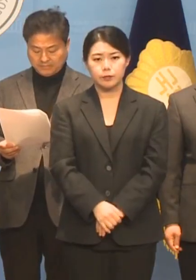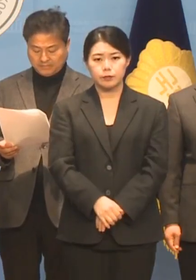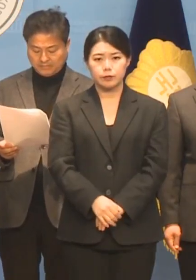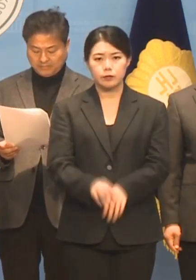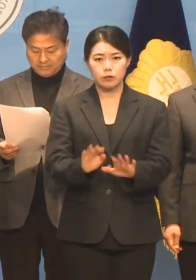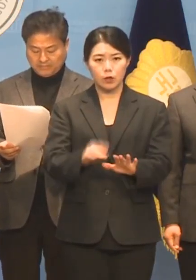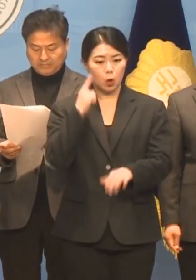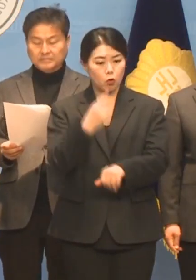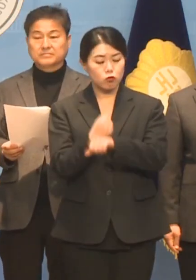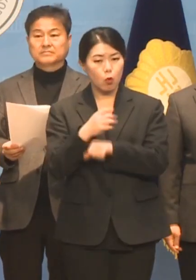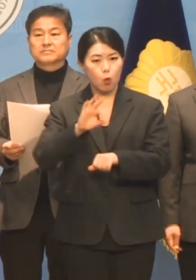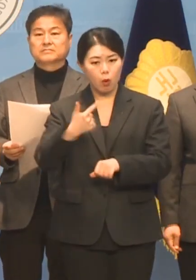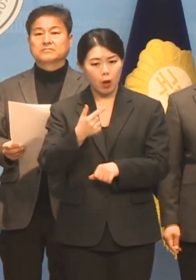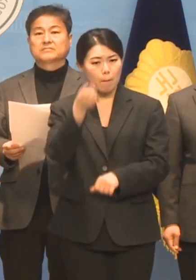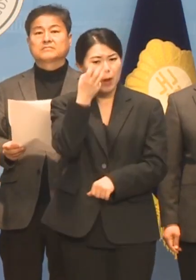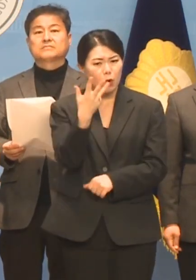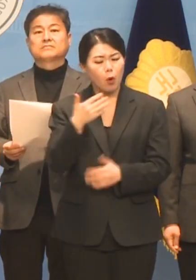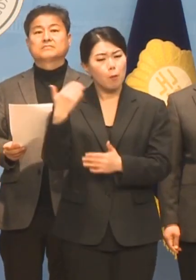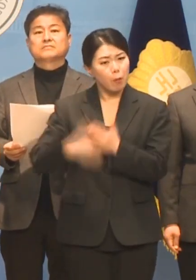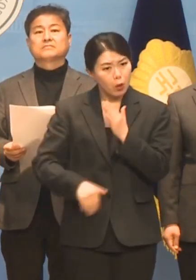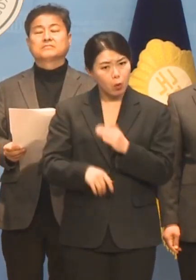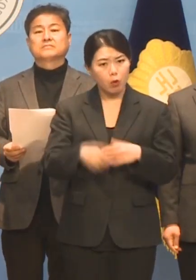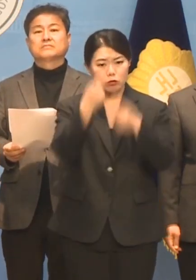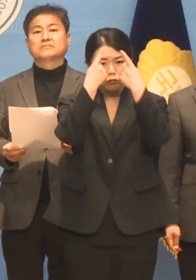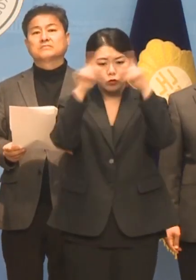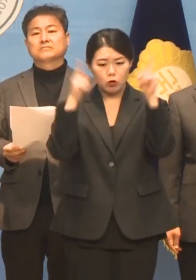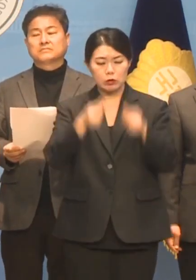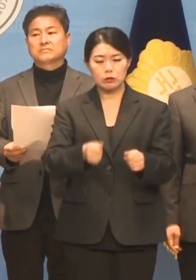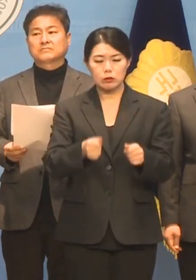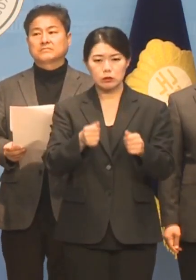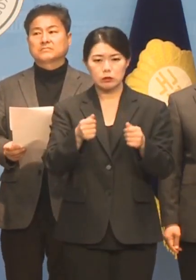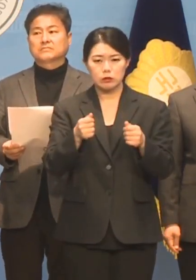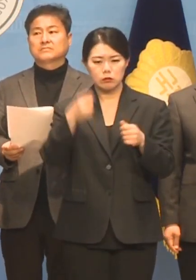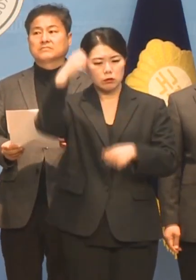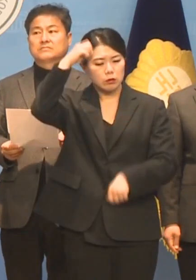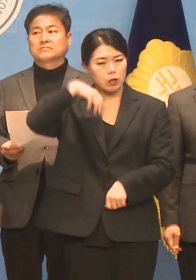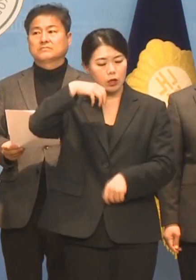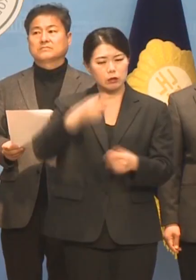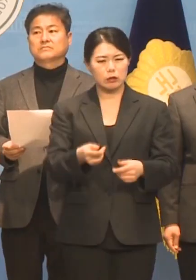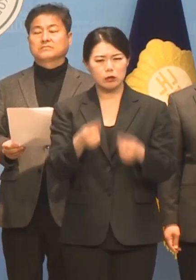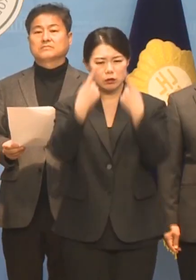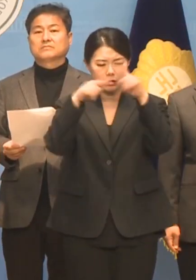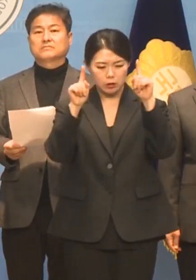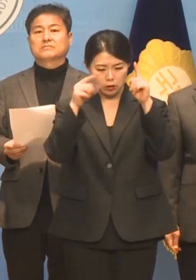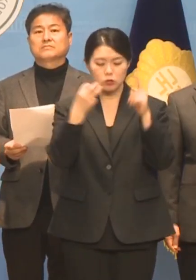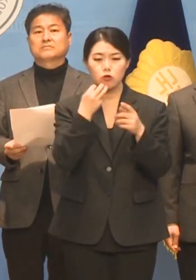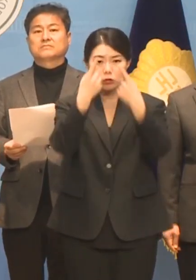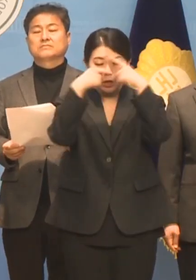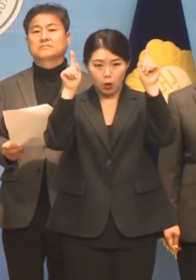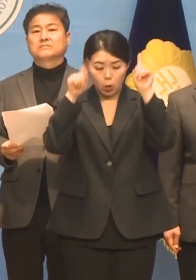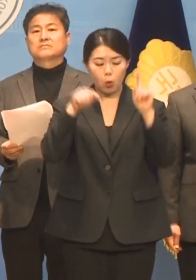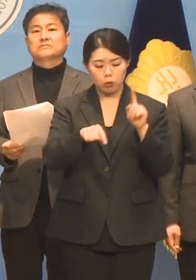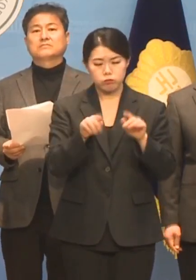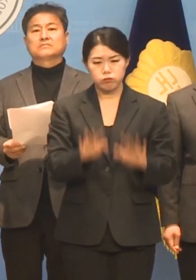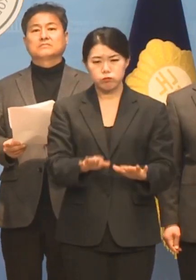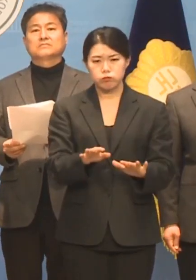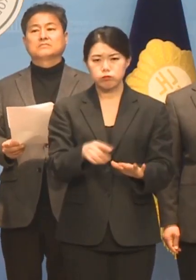국립외교원 연구원 경력 8개월을 제외한 서울대학교 국제학연구소 연구보존의 업무는 그가